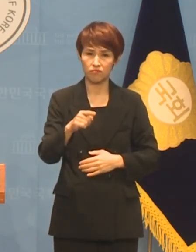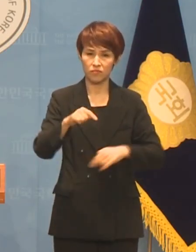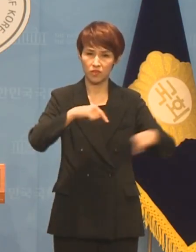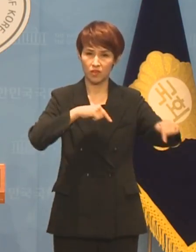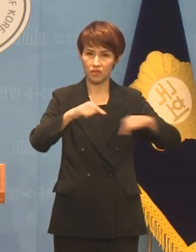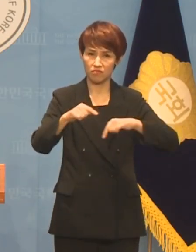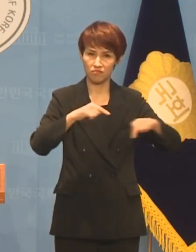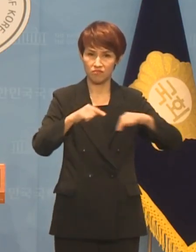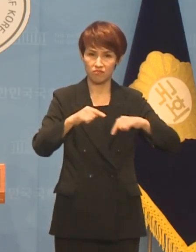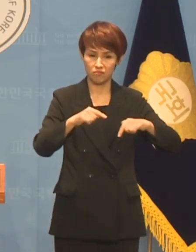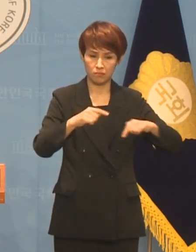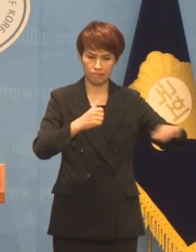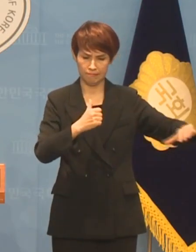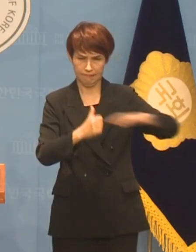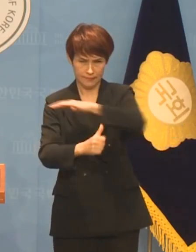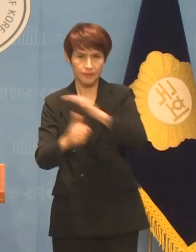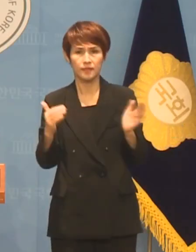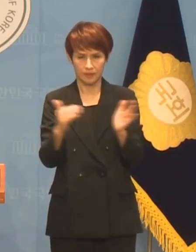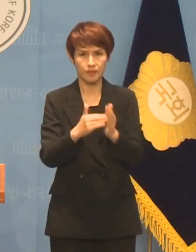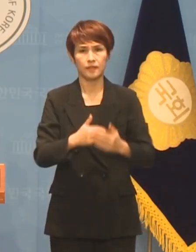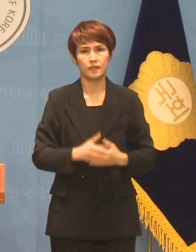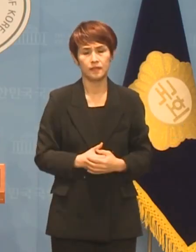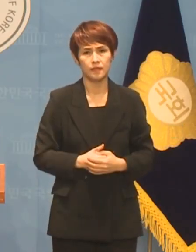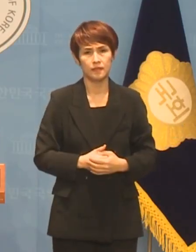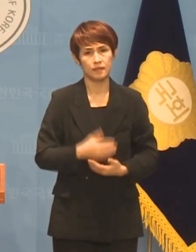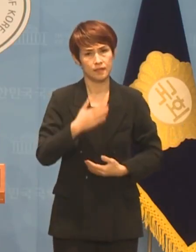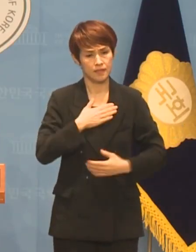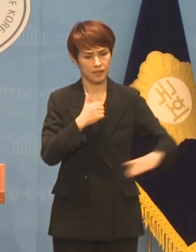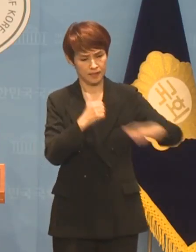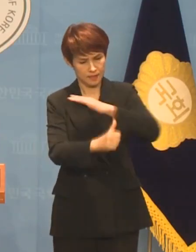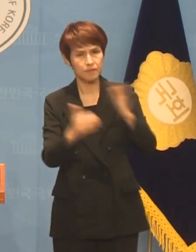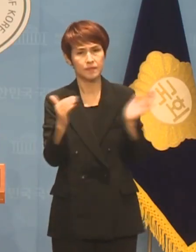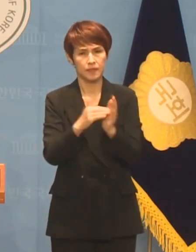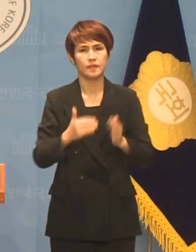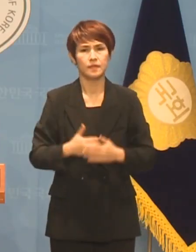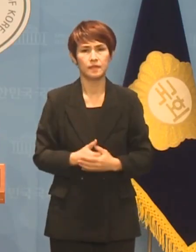저 김기현을 공격하고 나섰습니다.